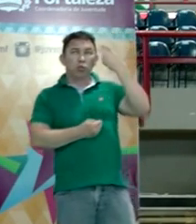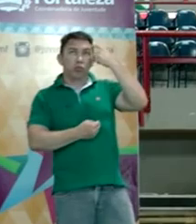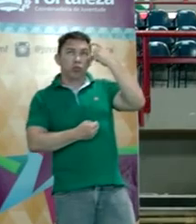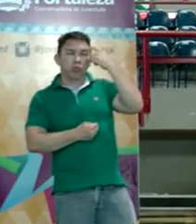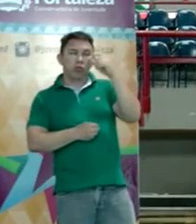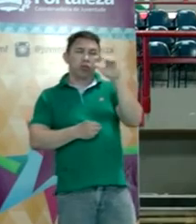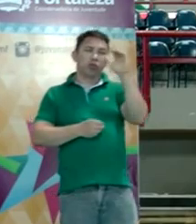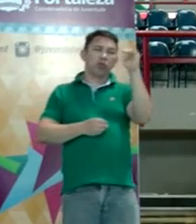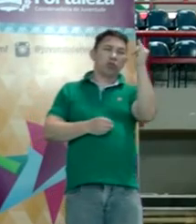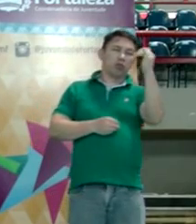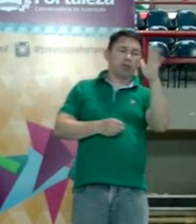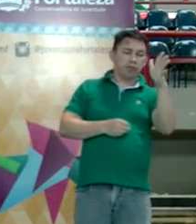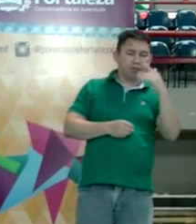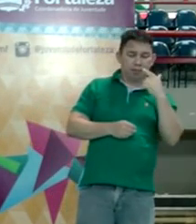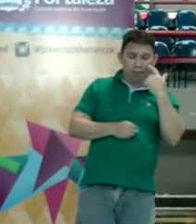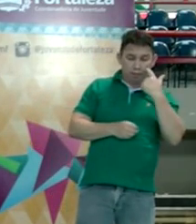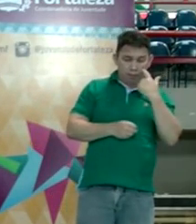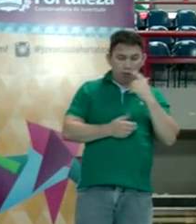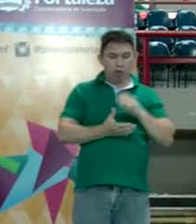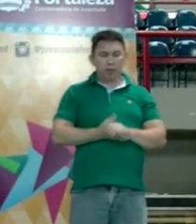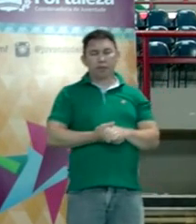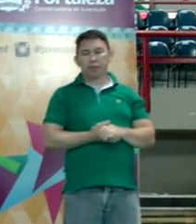de ter que lembrar eles a educação? É assim,